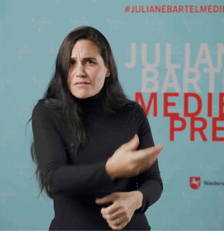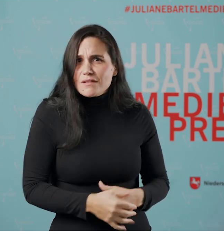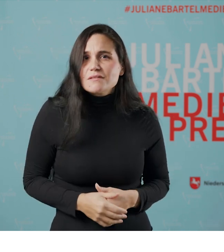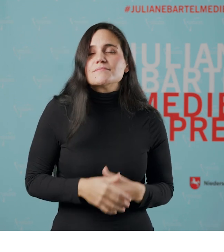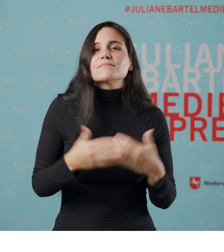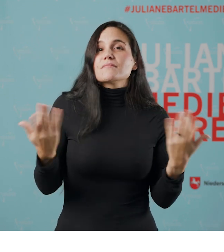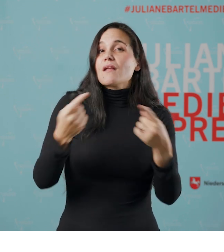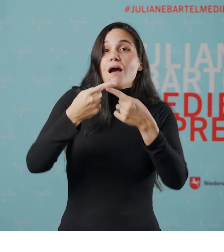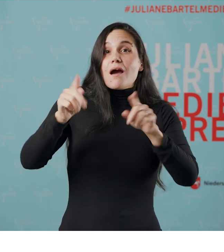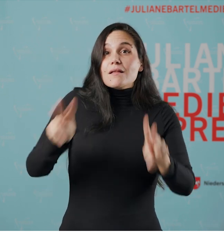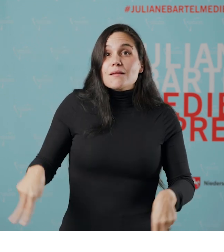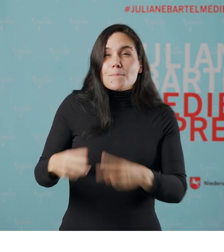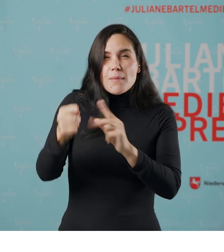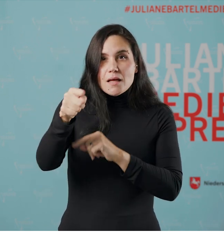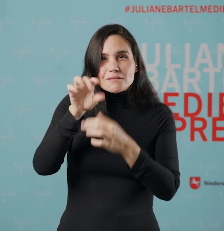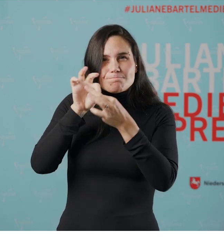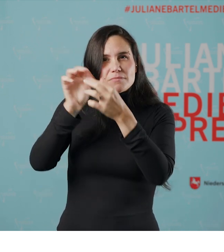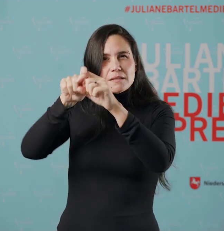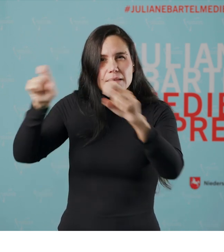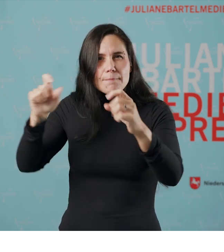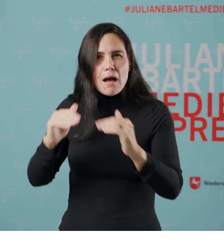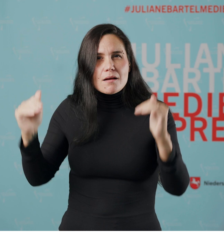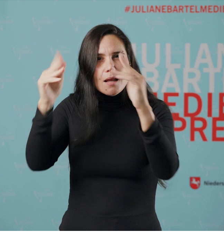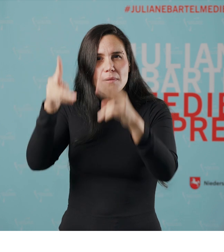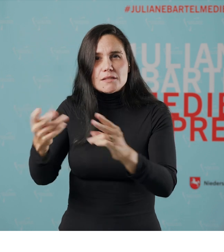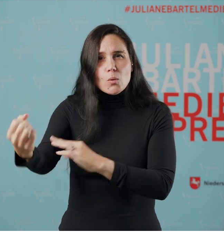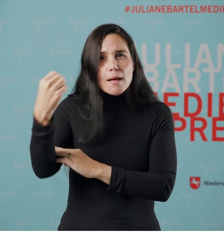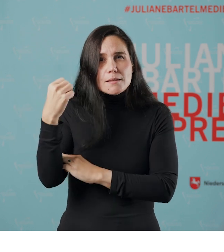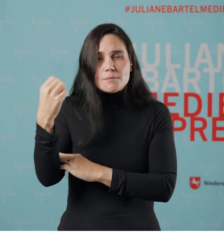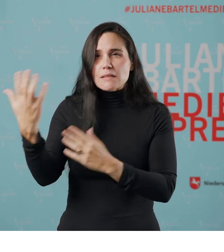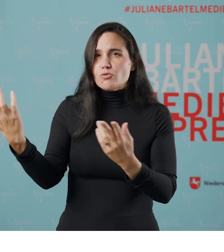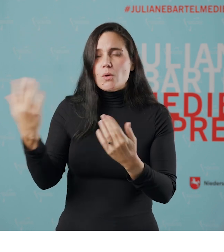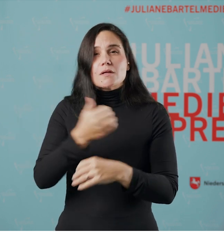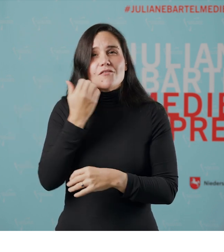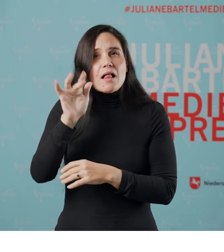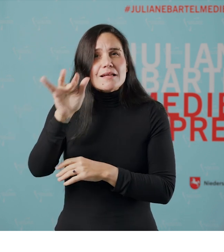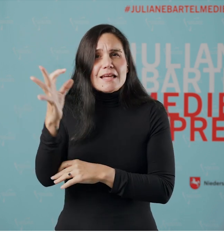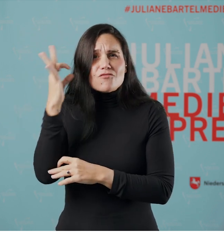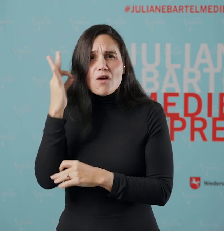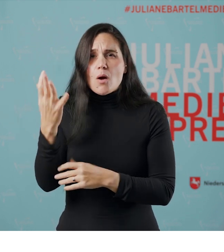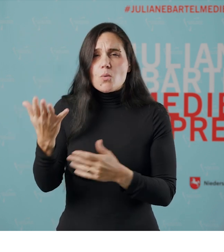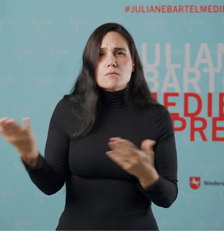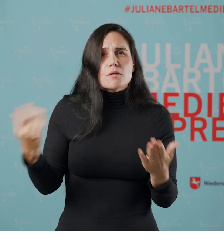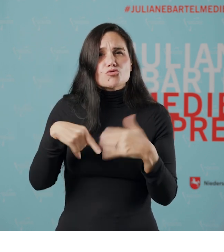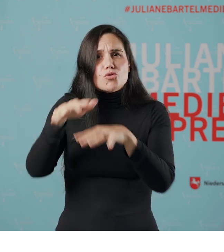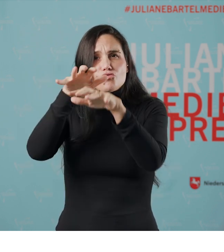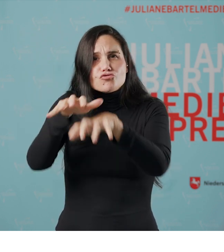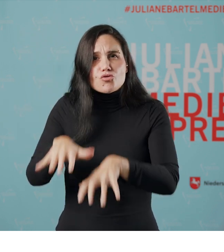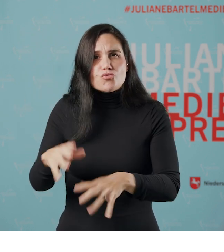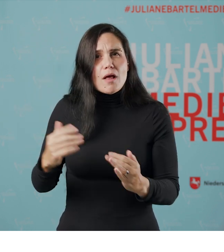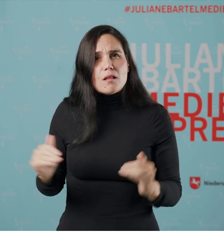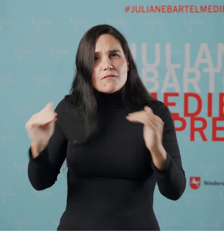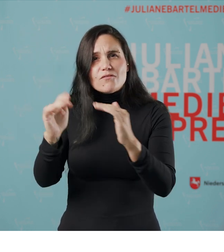she's doing it. Ich kenne keinen anderen Preis, die sich mit Gleichberechtigung beschäftigen, mit Emanzipation, mit Gewalt gegen Frauen, mit